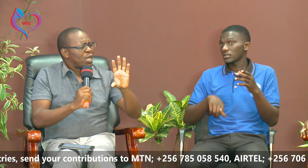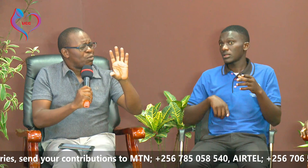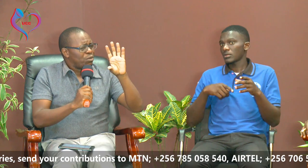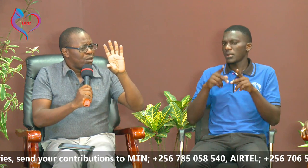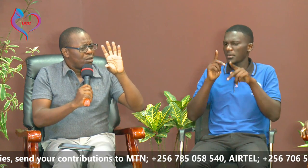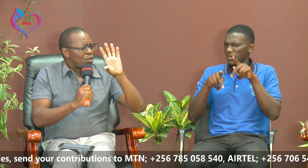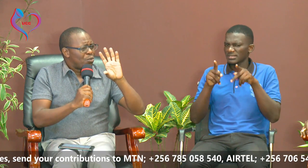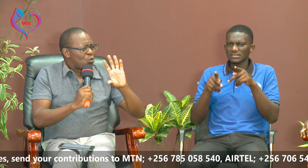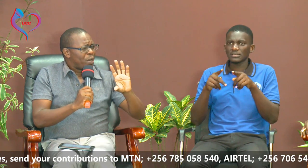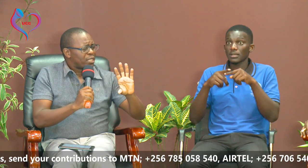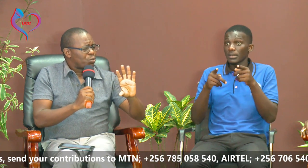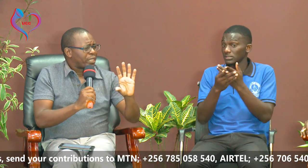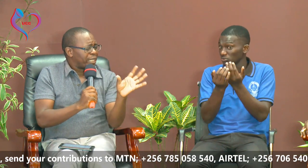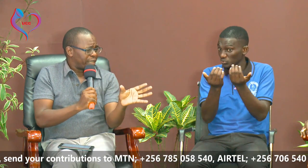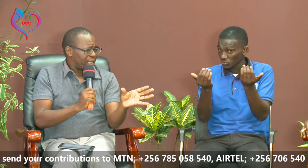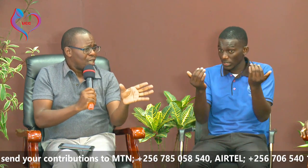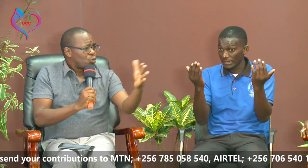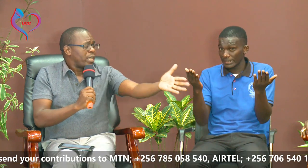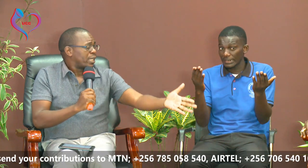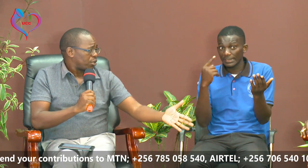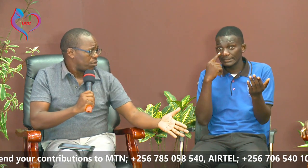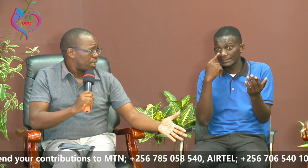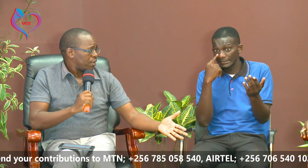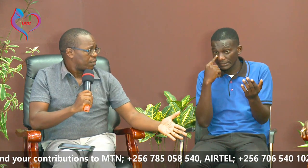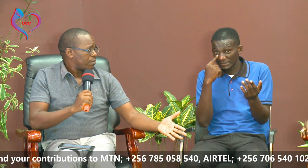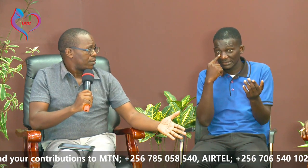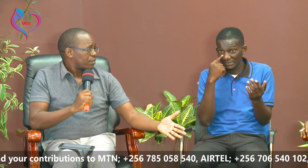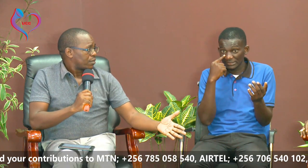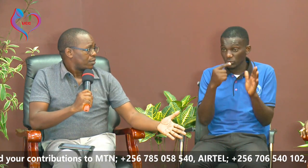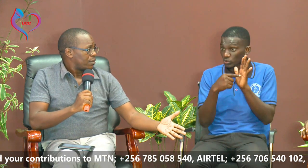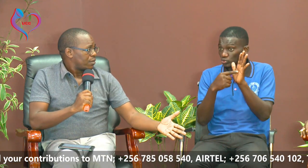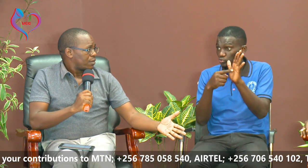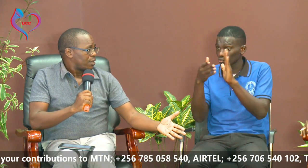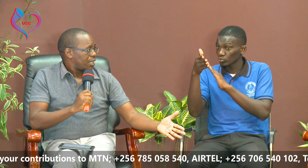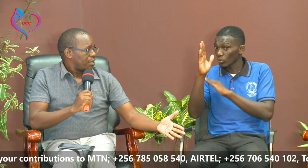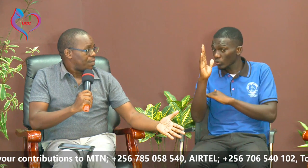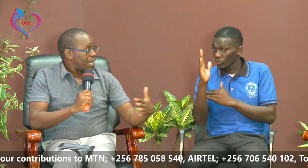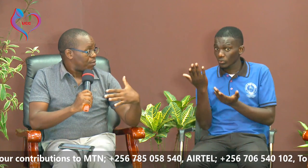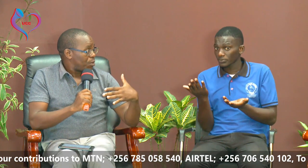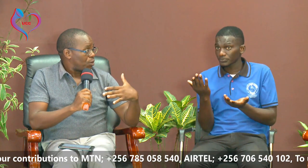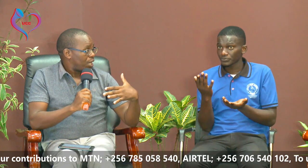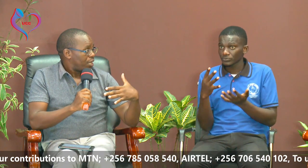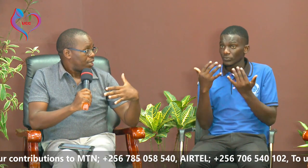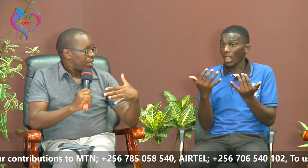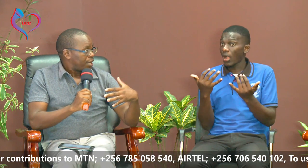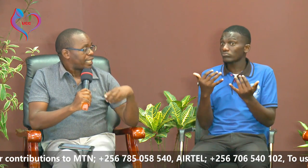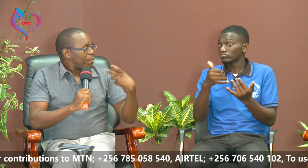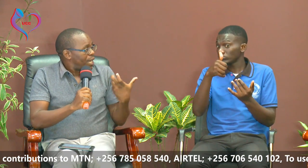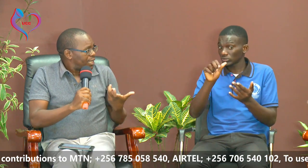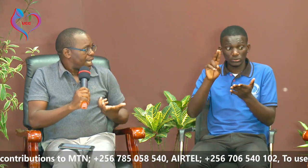kubulamu obwo kubanti tubategese tubalaze Katonda amina banali miroboka kati embala